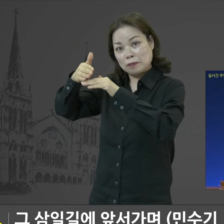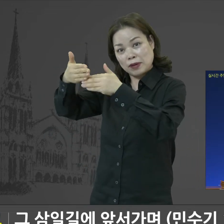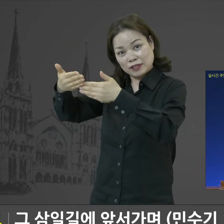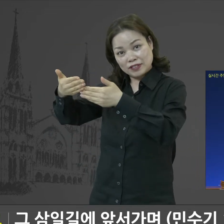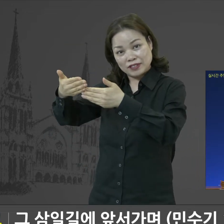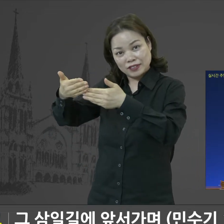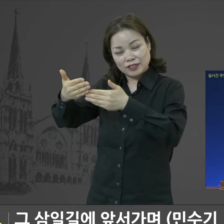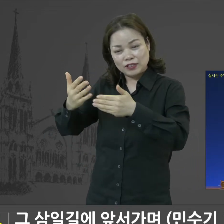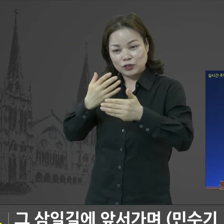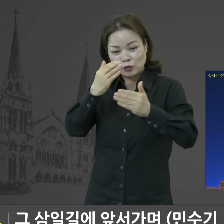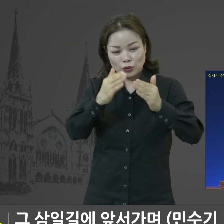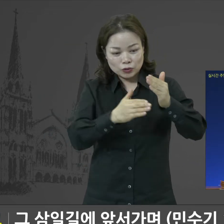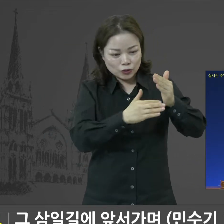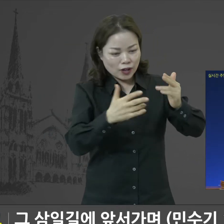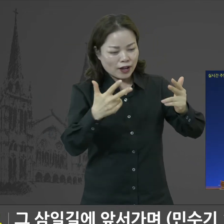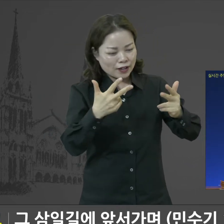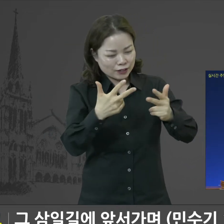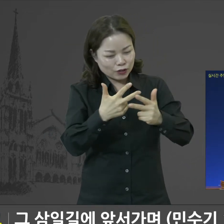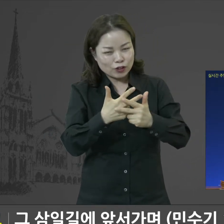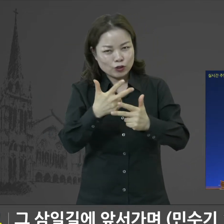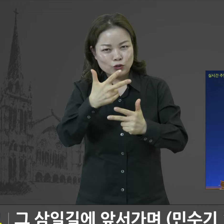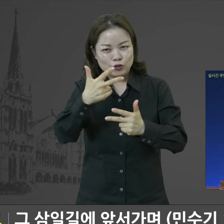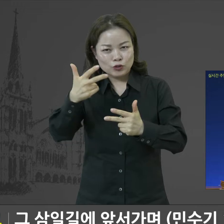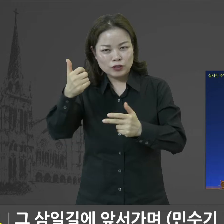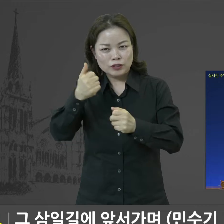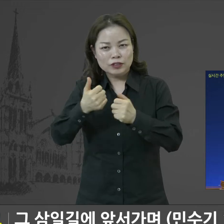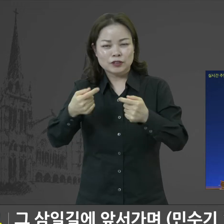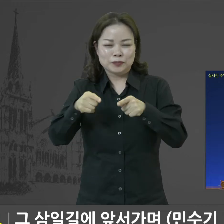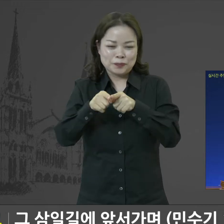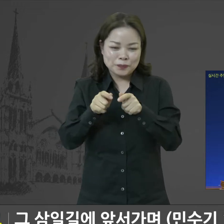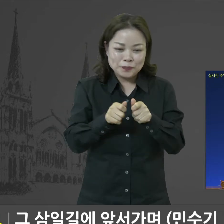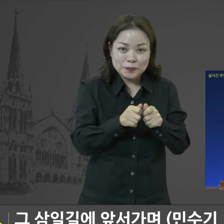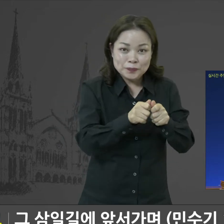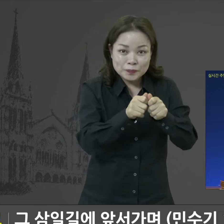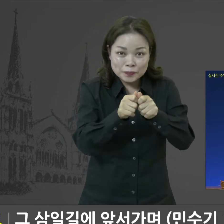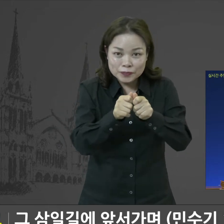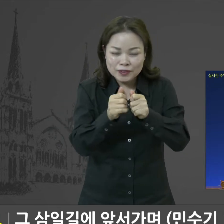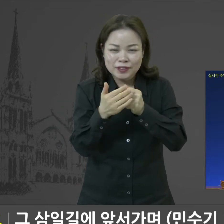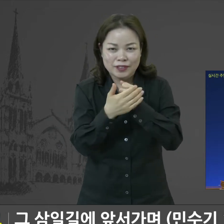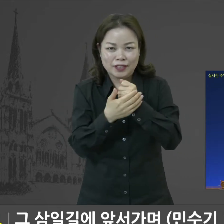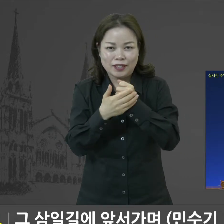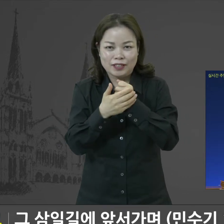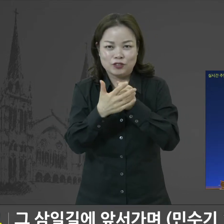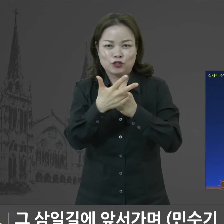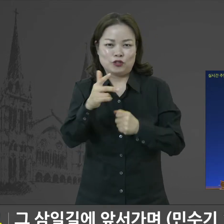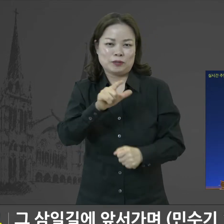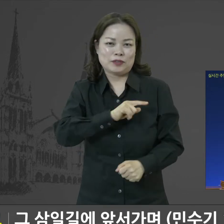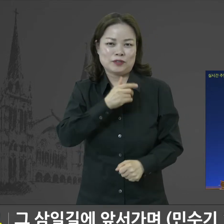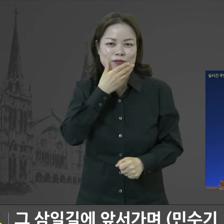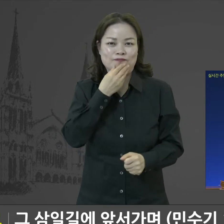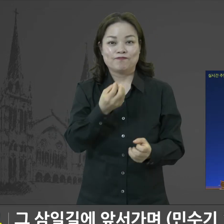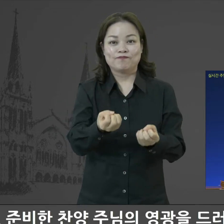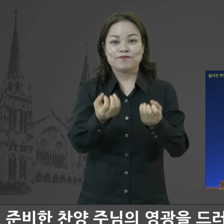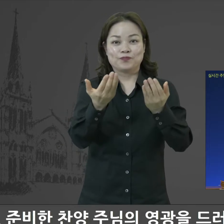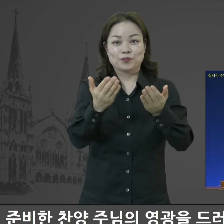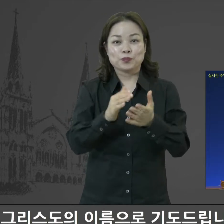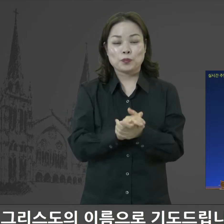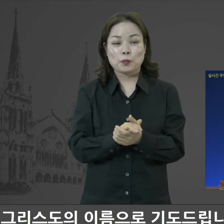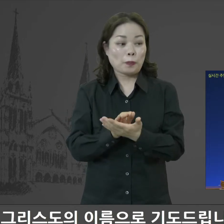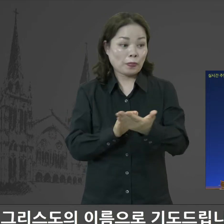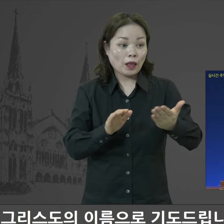시작하는 성도님들에게 한 주간도 주님께서 늘 동행하시는 귀한 은혜가 있기를 주님의 이름으로 축복합니다.